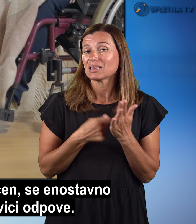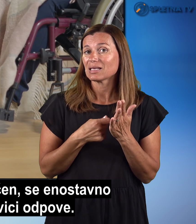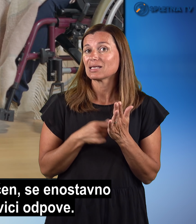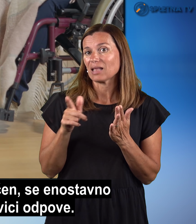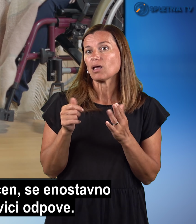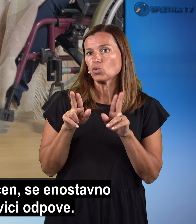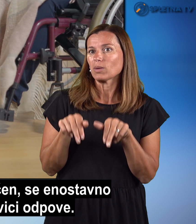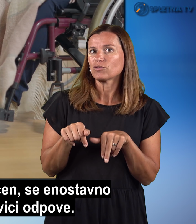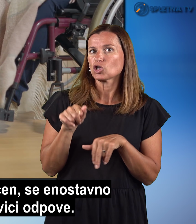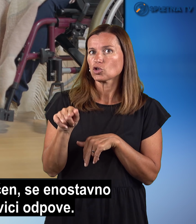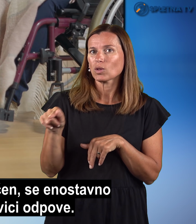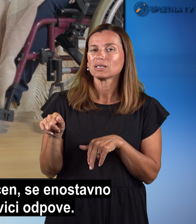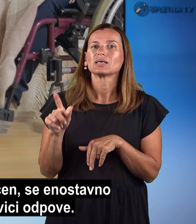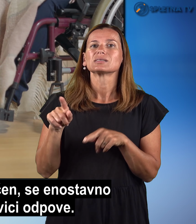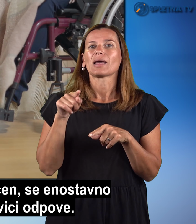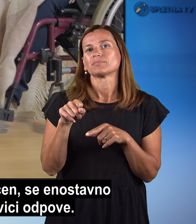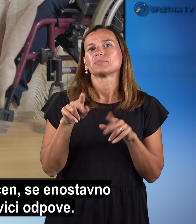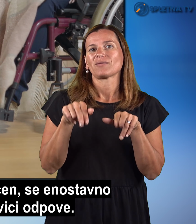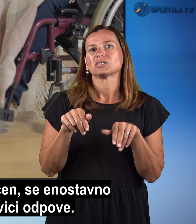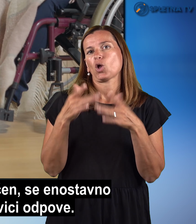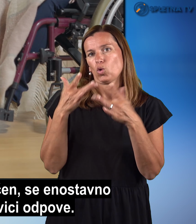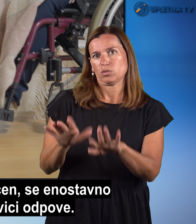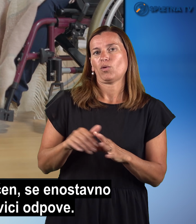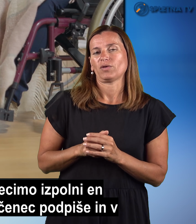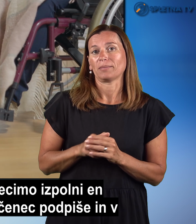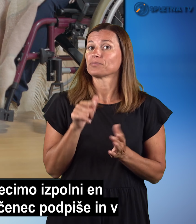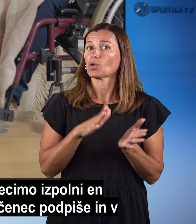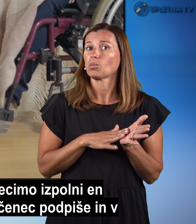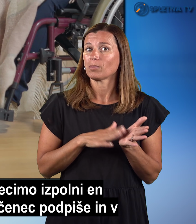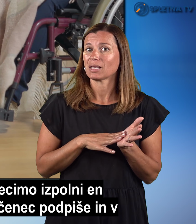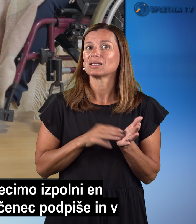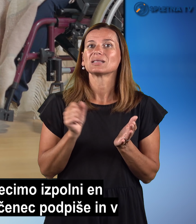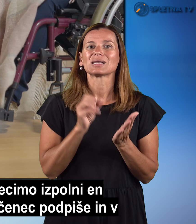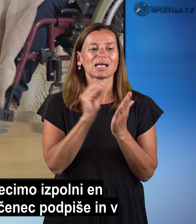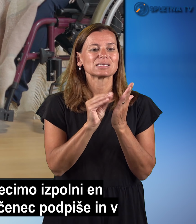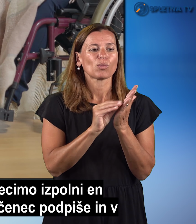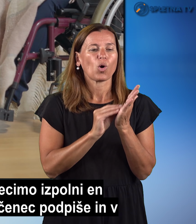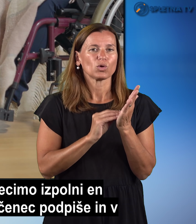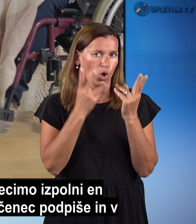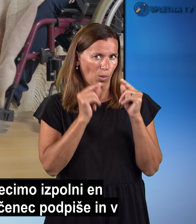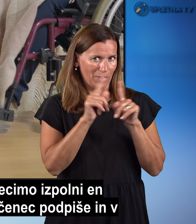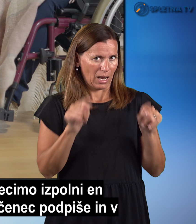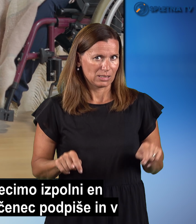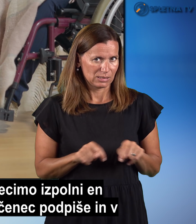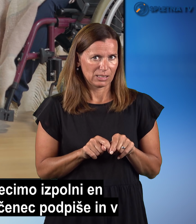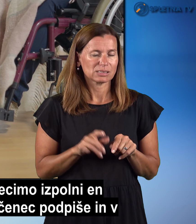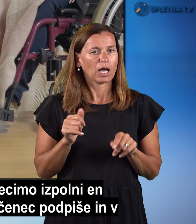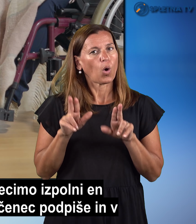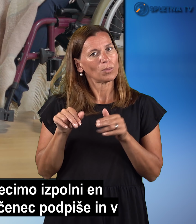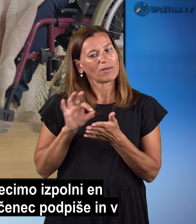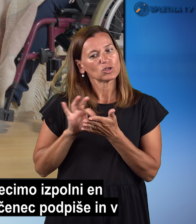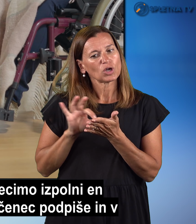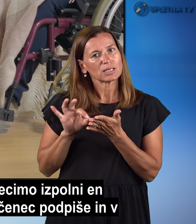upravičen, se enostavno primerljivi pravici odpove. To pomeni, da se recimo izpolni en obrazec, ki ga